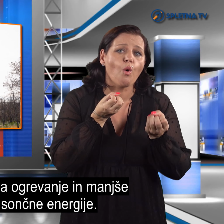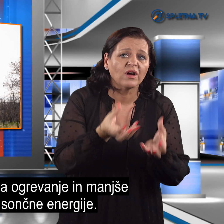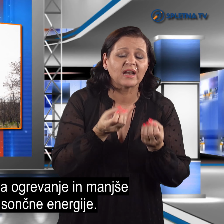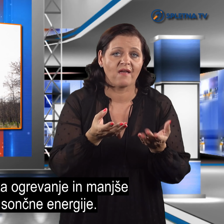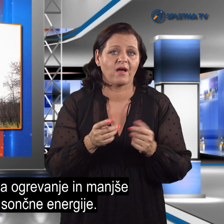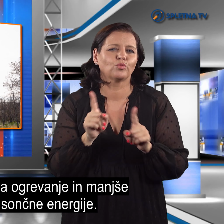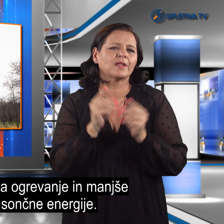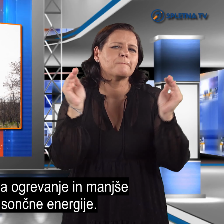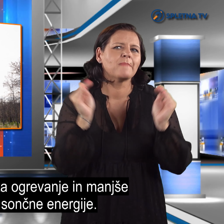sončne energije.